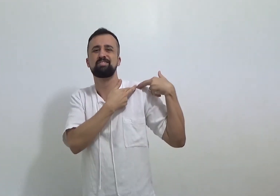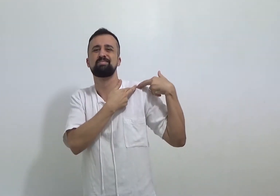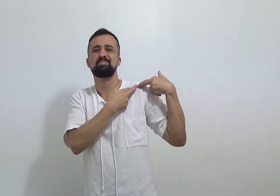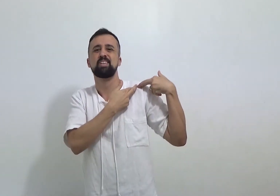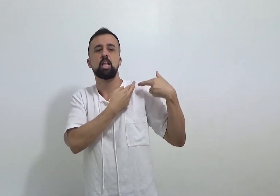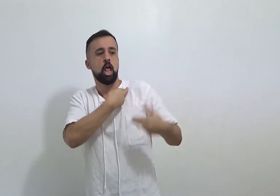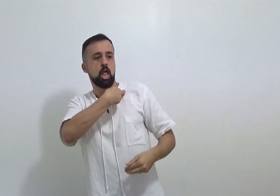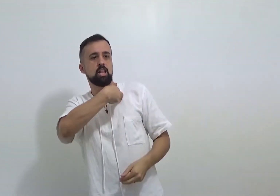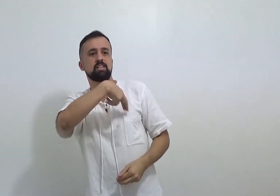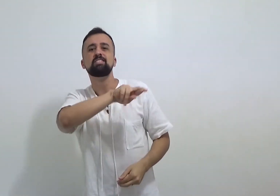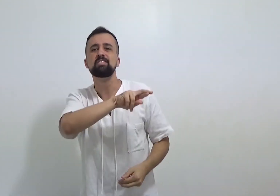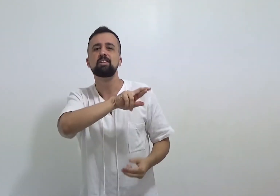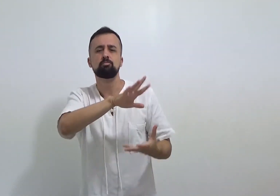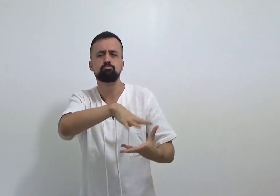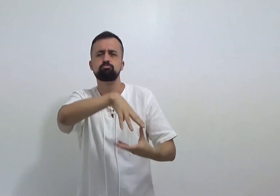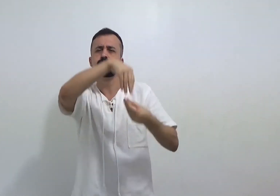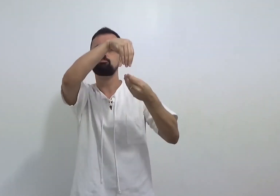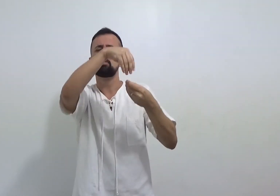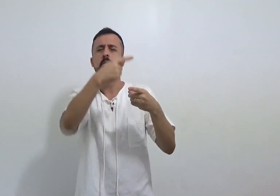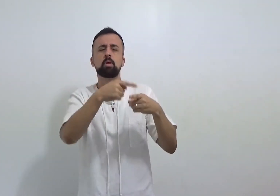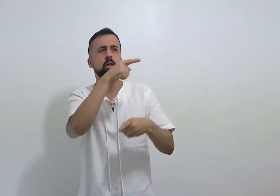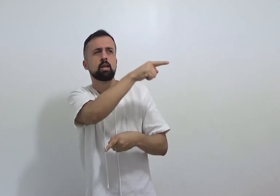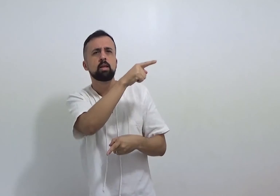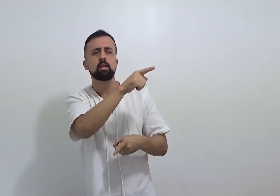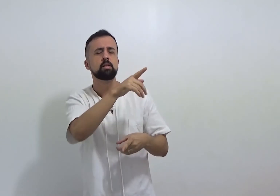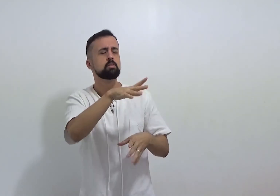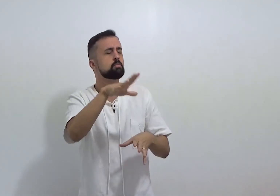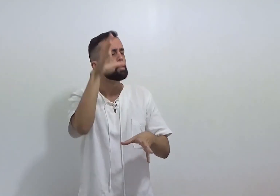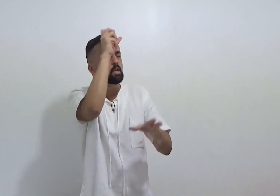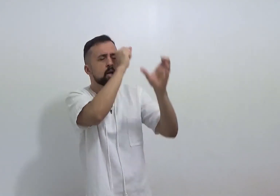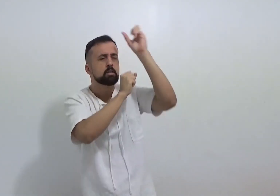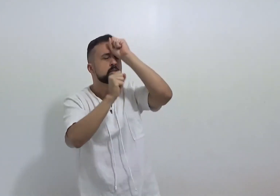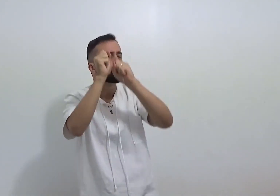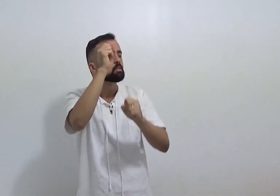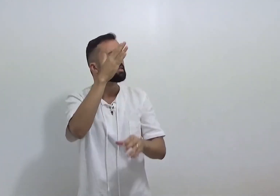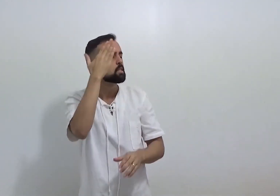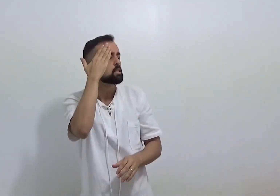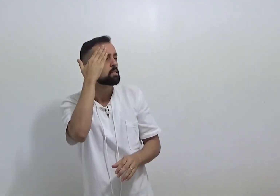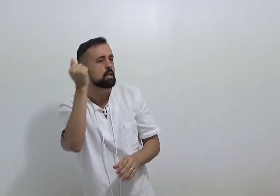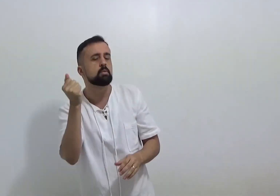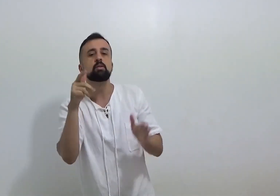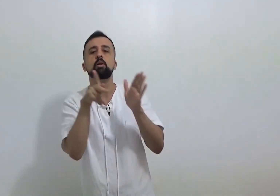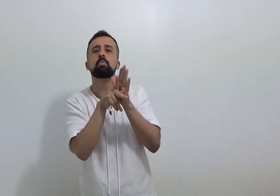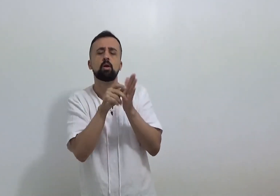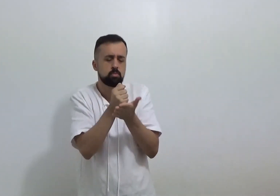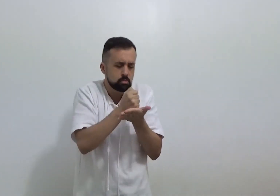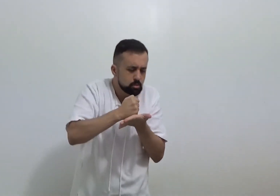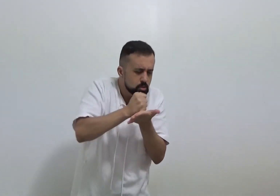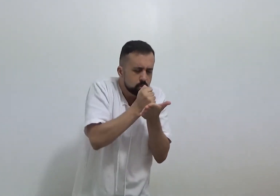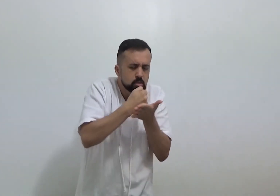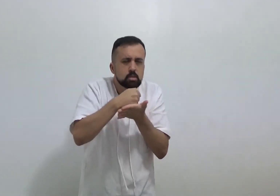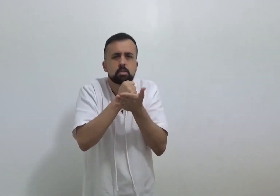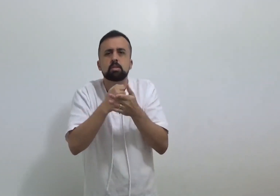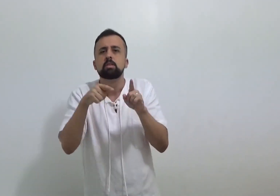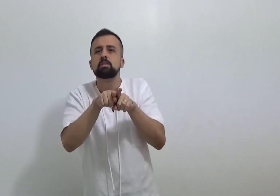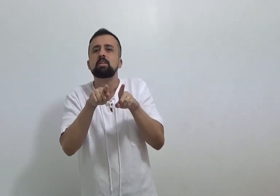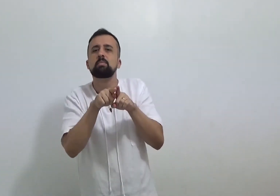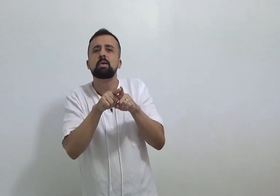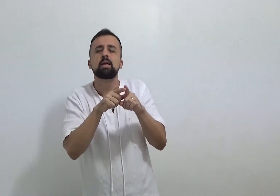que é a entidade espiritual, por concentrar os saberes medicinais e